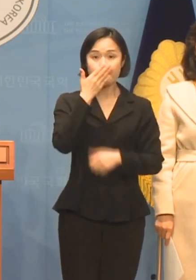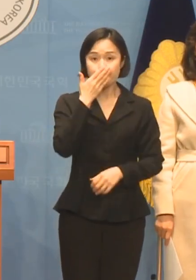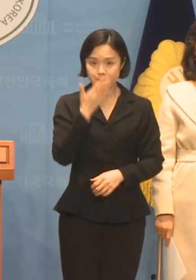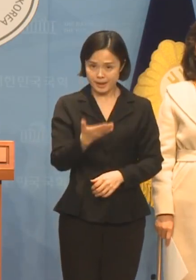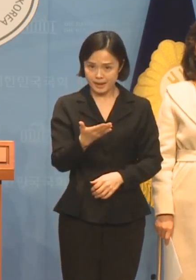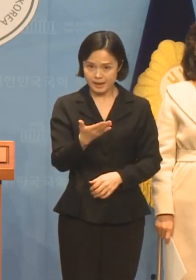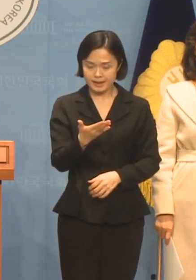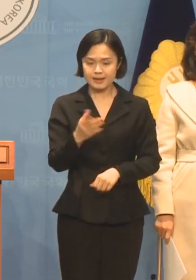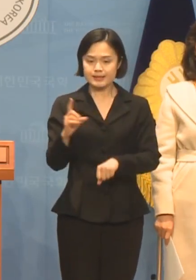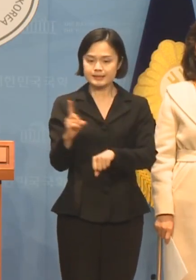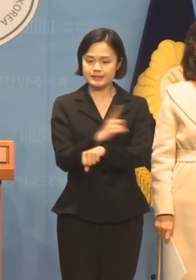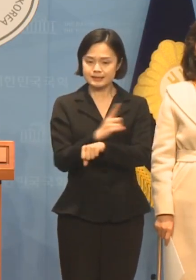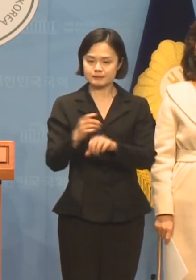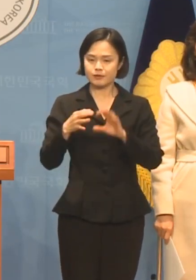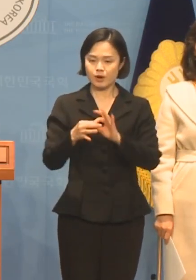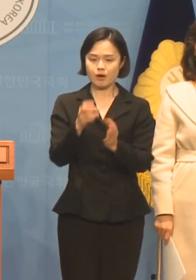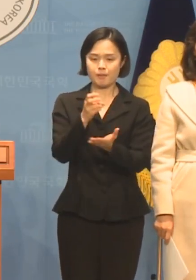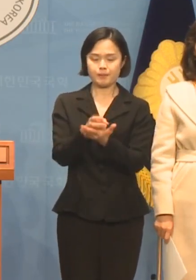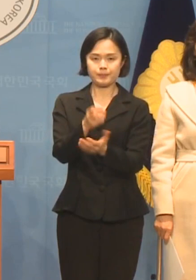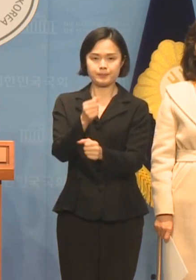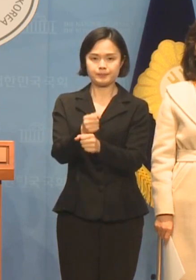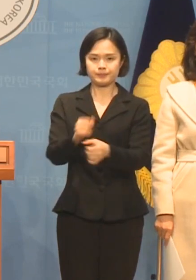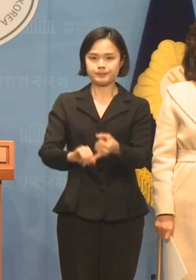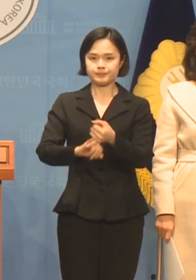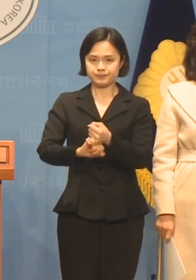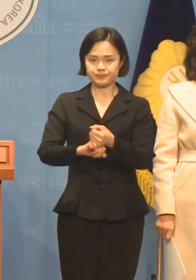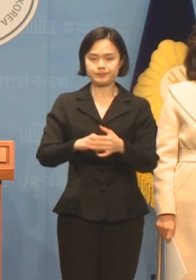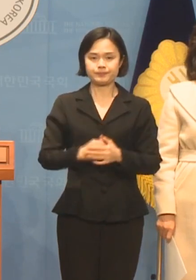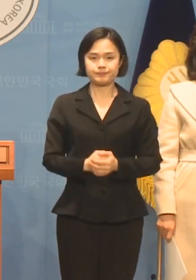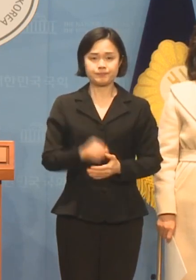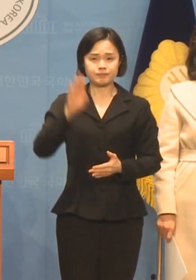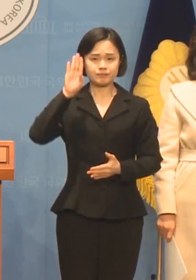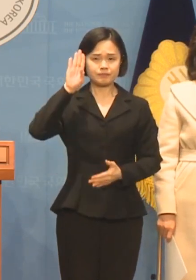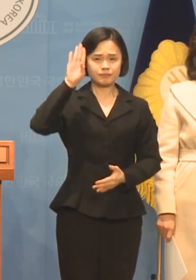내놓겠습니다. 미래로 가는 디딤돌